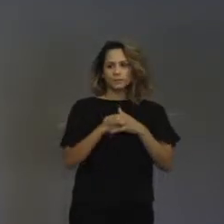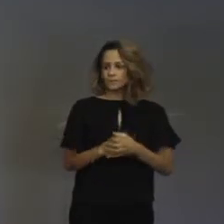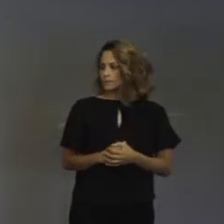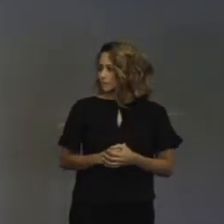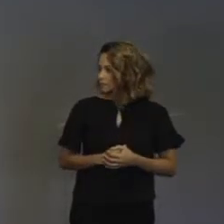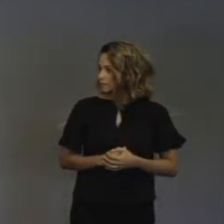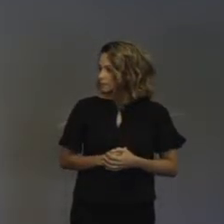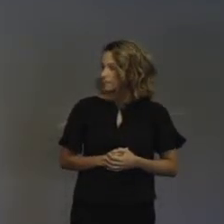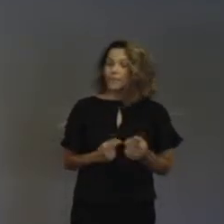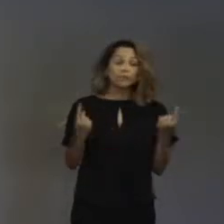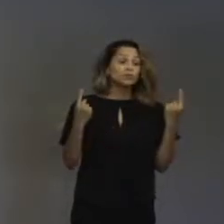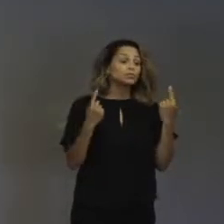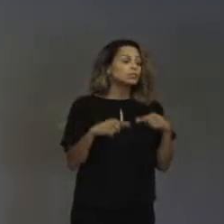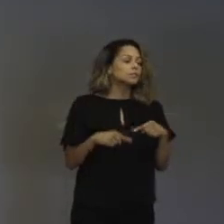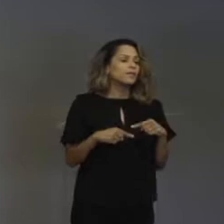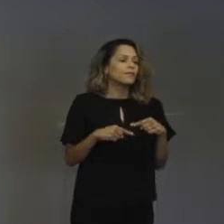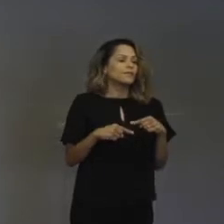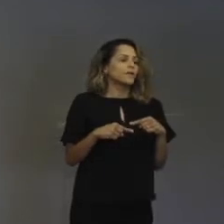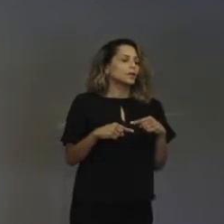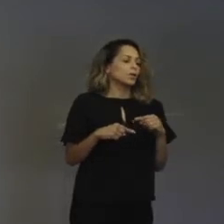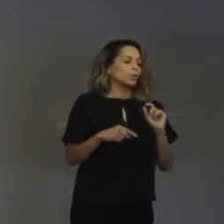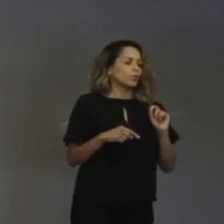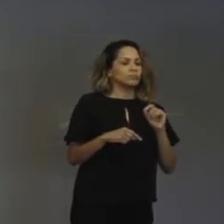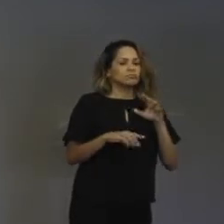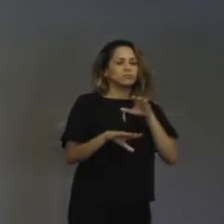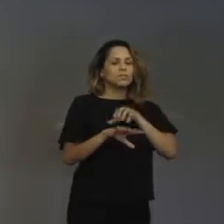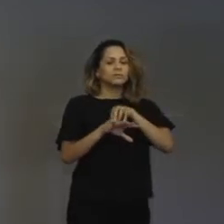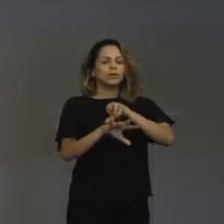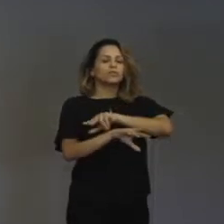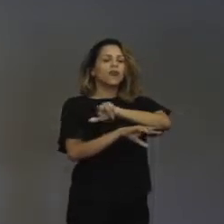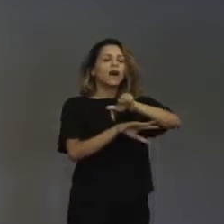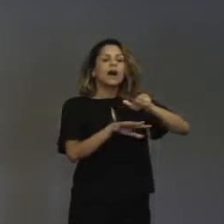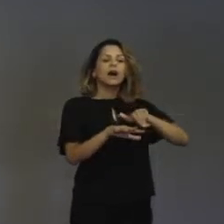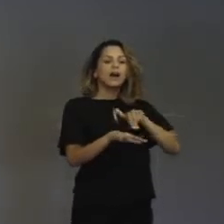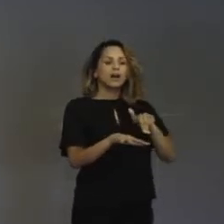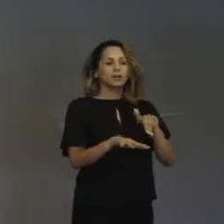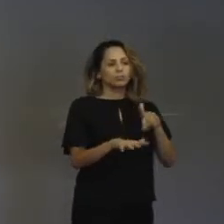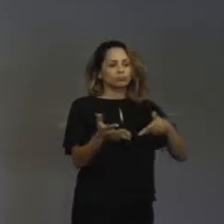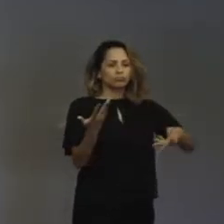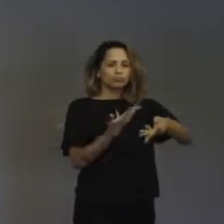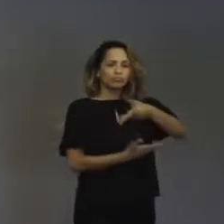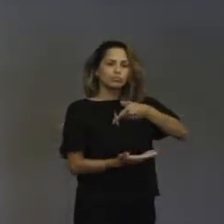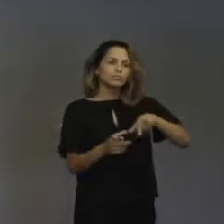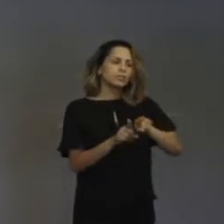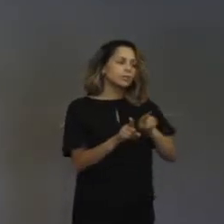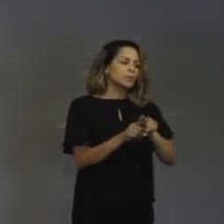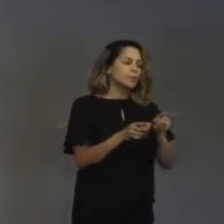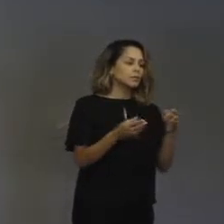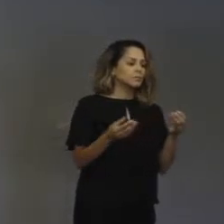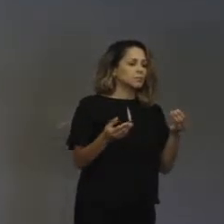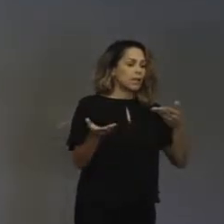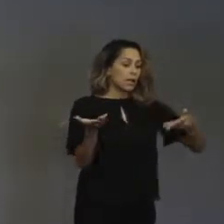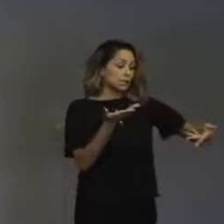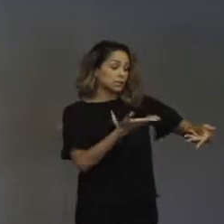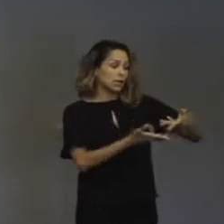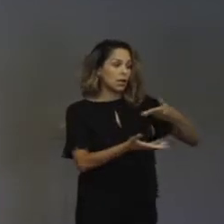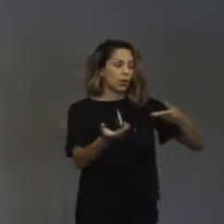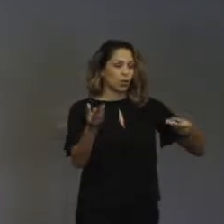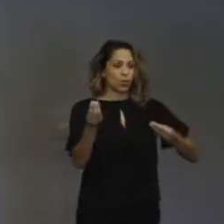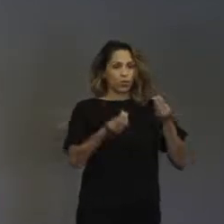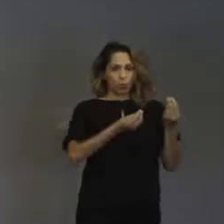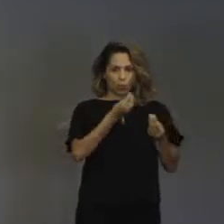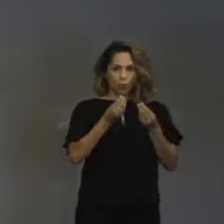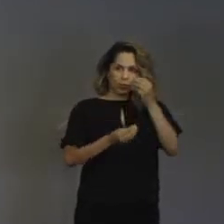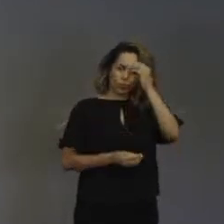Qual que é o desafio da intermodalidade e, inclusive, das relações, né, entre os modais, né? Você falou